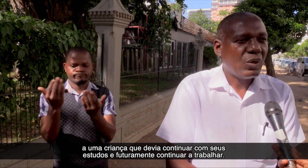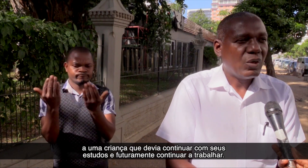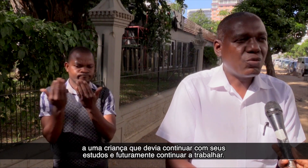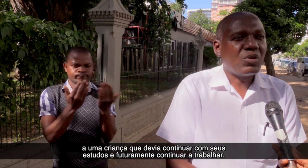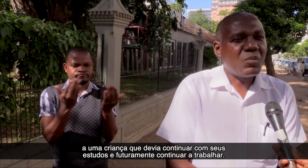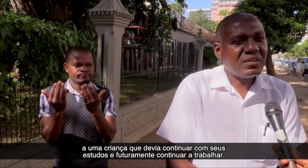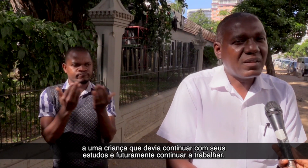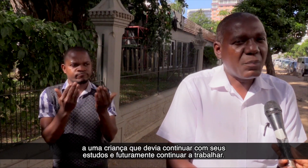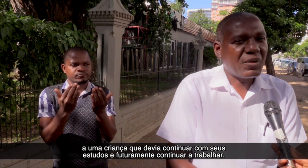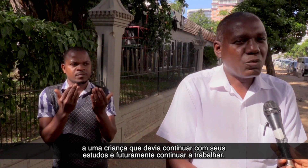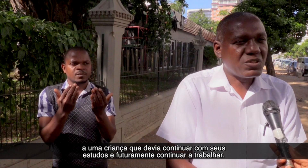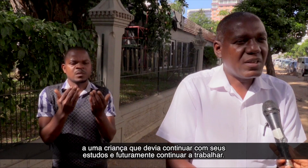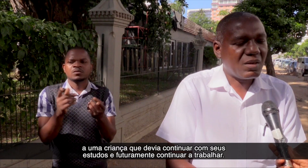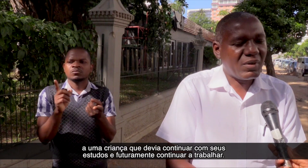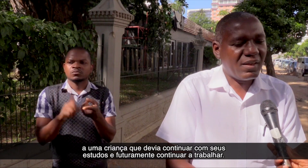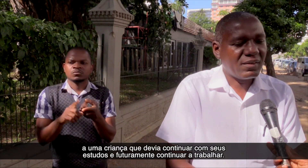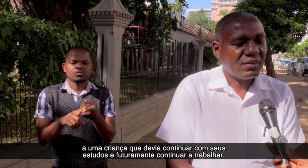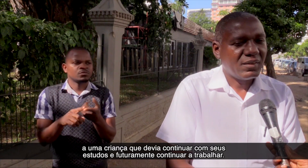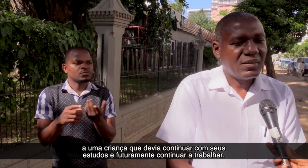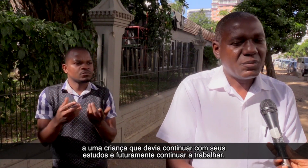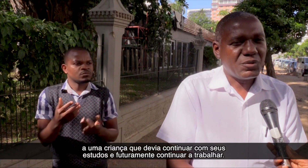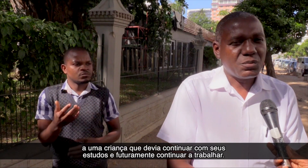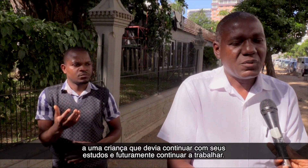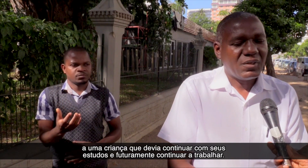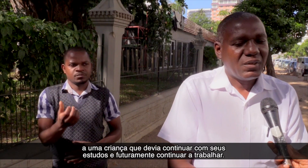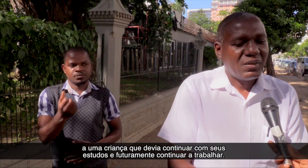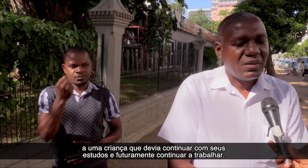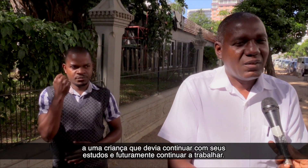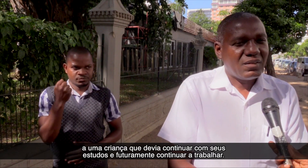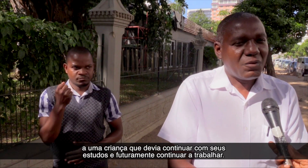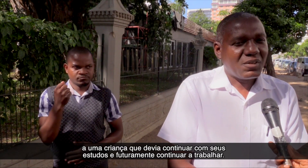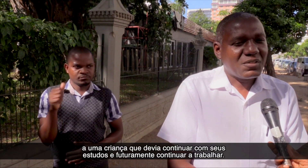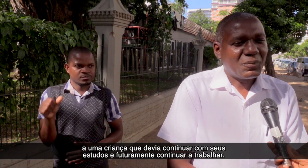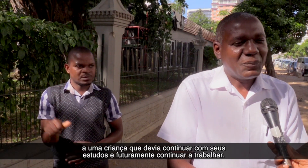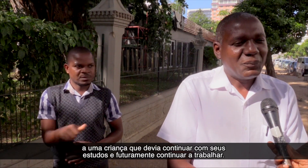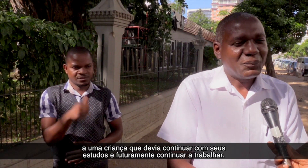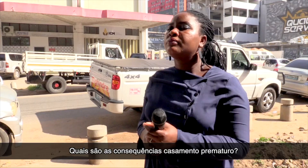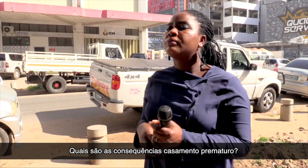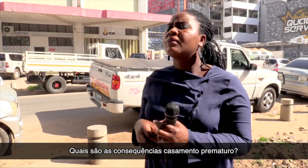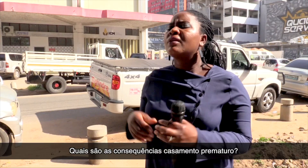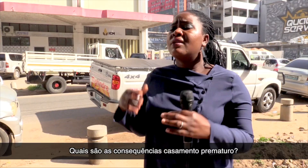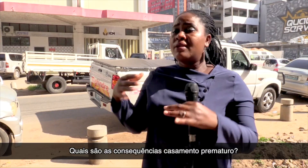ou futuramente também conseguir trabalhar. Mas é outra questão.